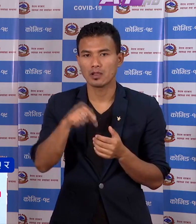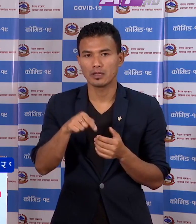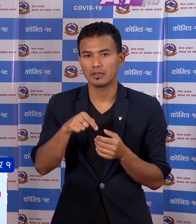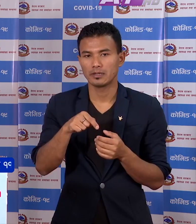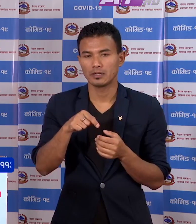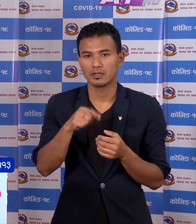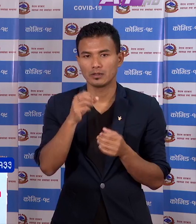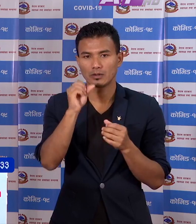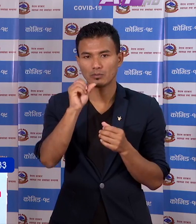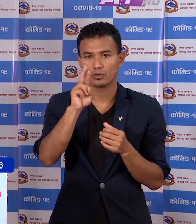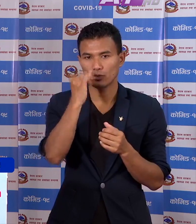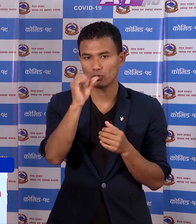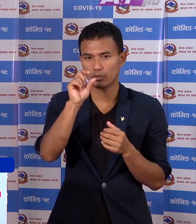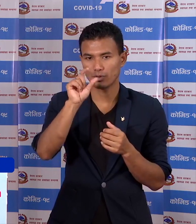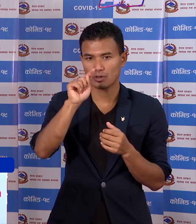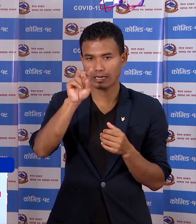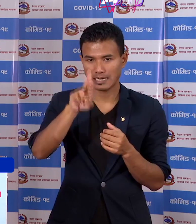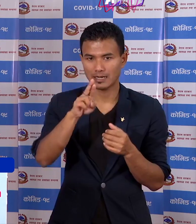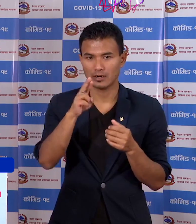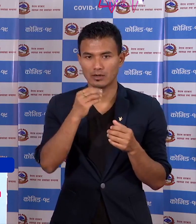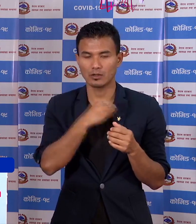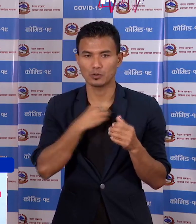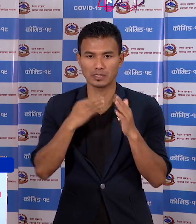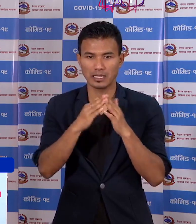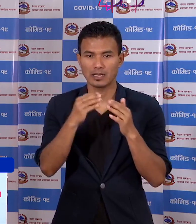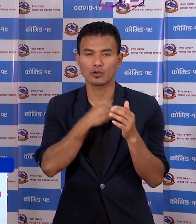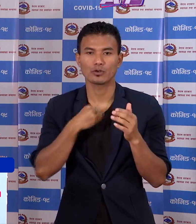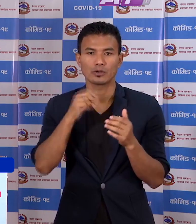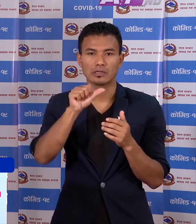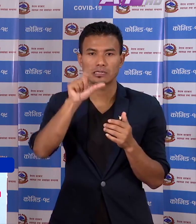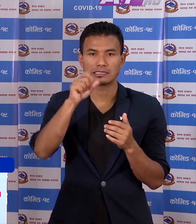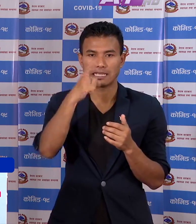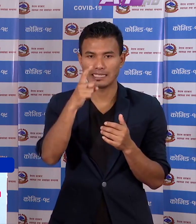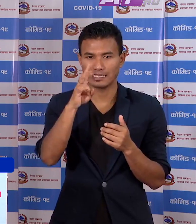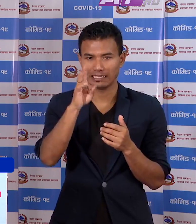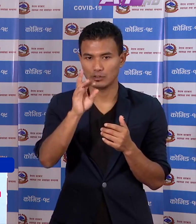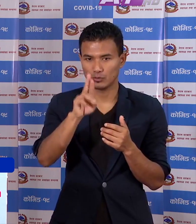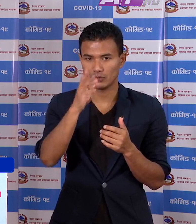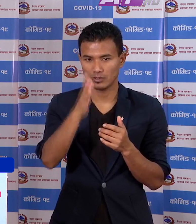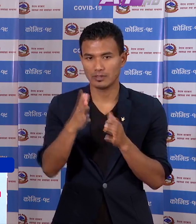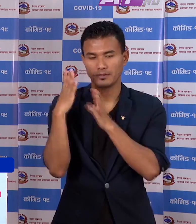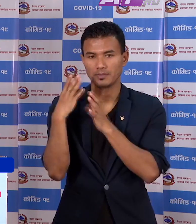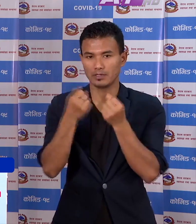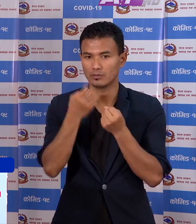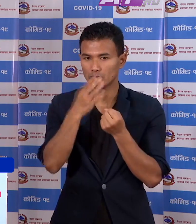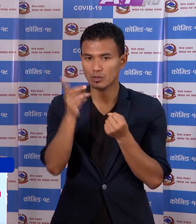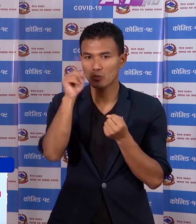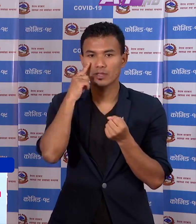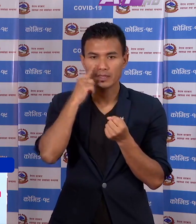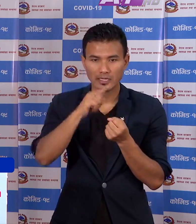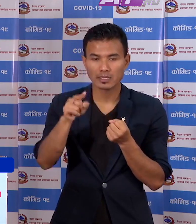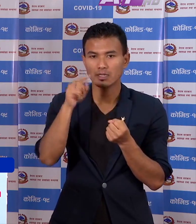परोपकार प्रशुती अस्पताल का निर्धेशक डक्र जागेश्वर्गाउतम ले समालनों हुने छ वाँ भोली देखी